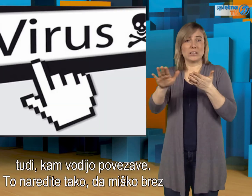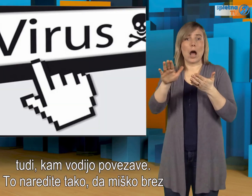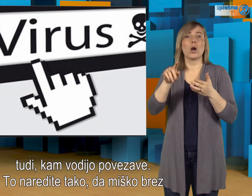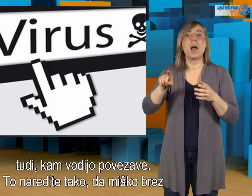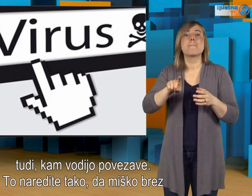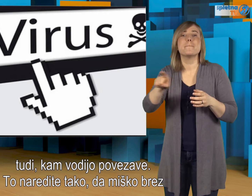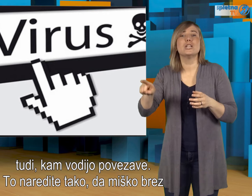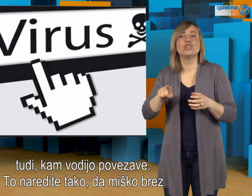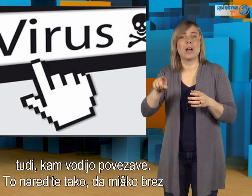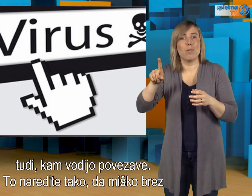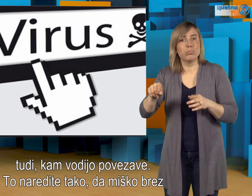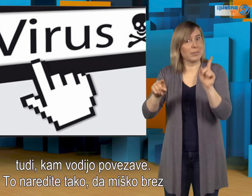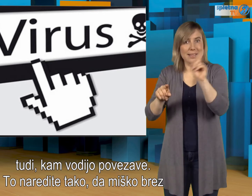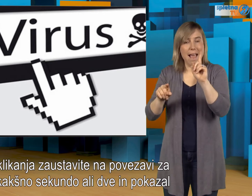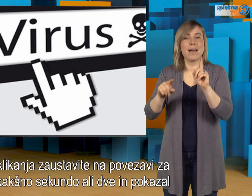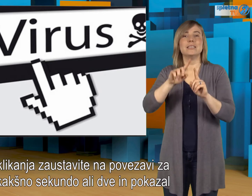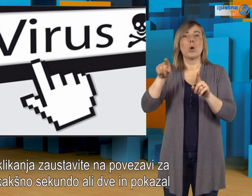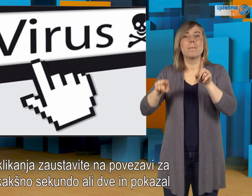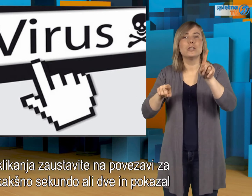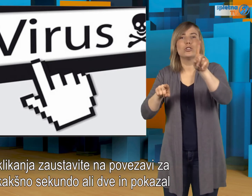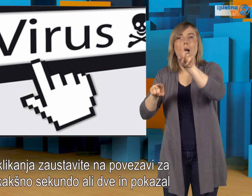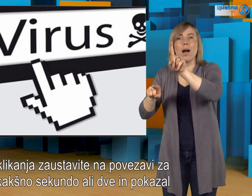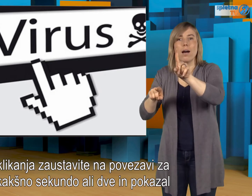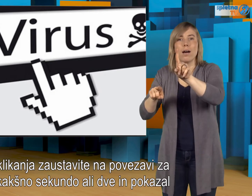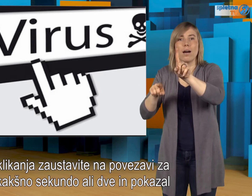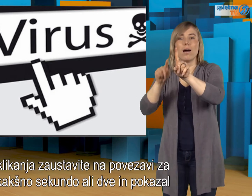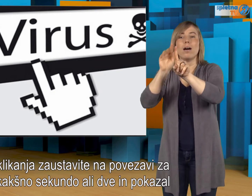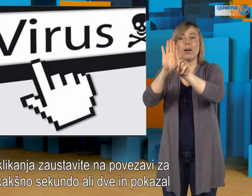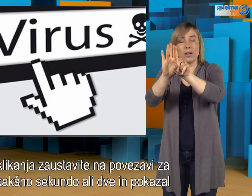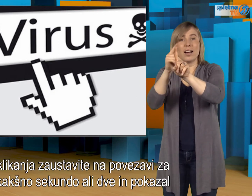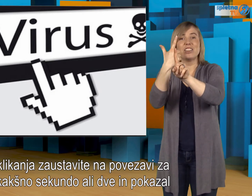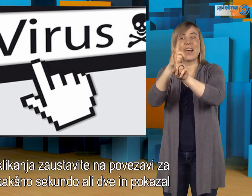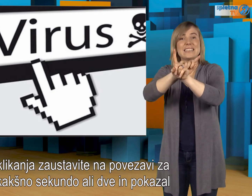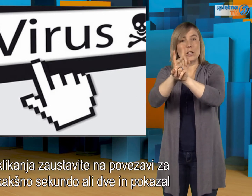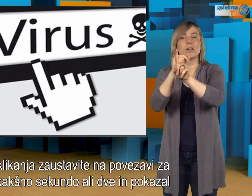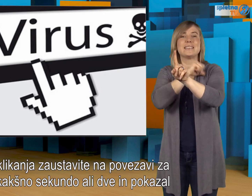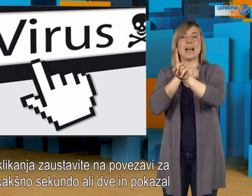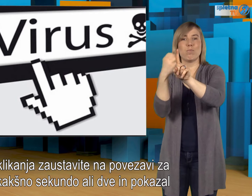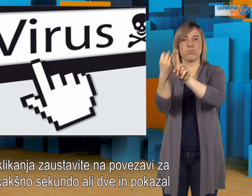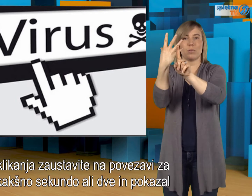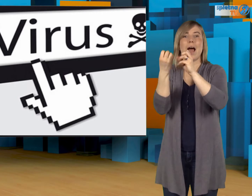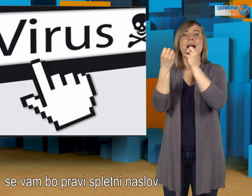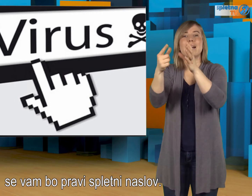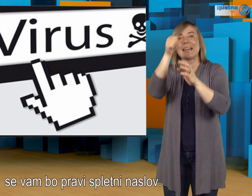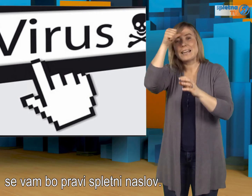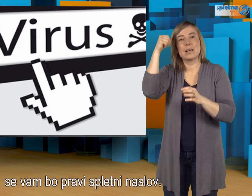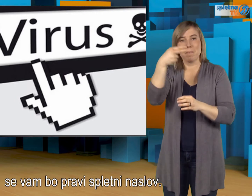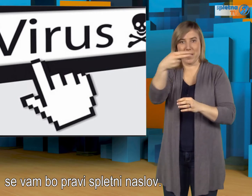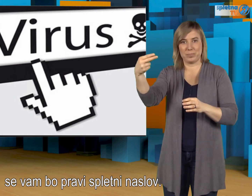da miško brez klikanja zaustavite na povezavi za kakšno sekundo ali dve in pokazal se vam bo pravi